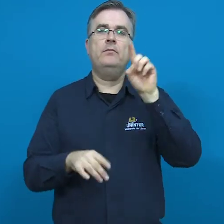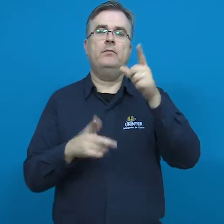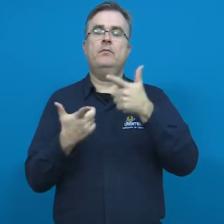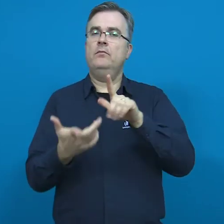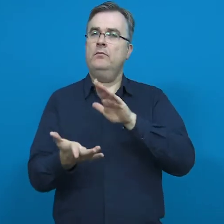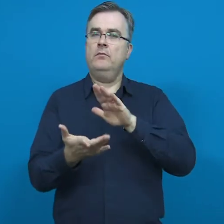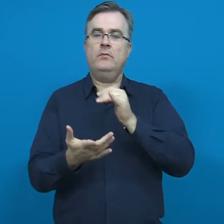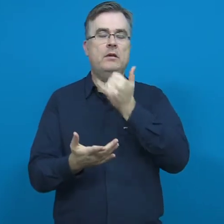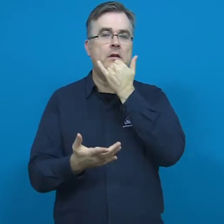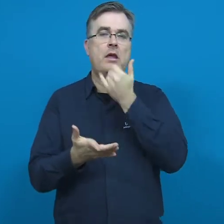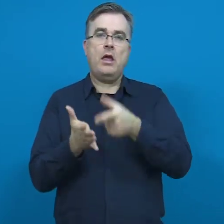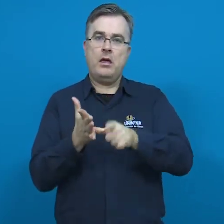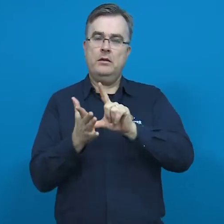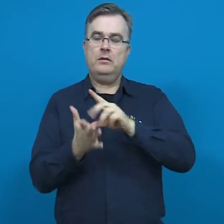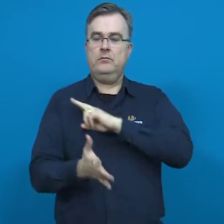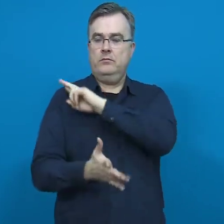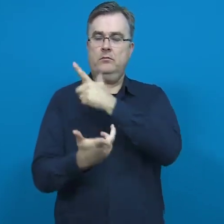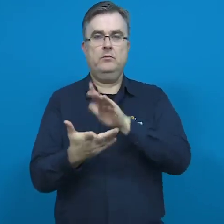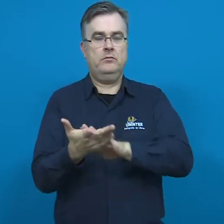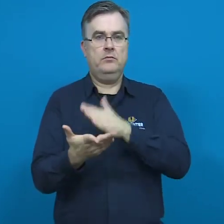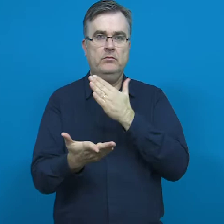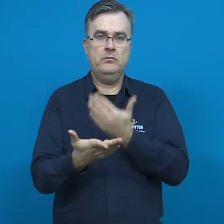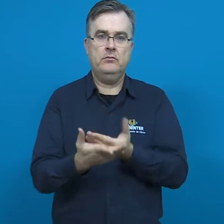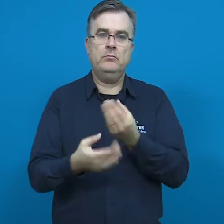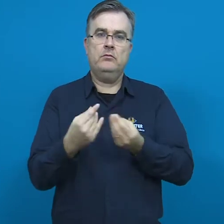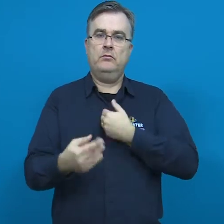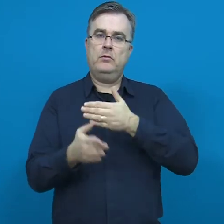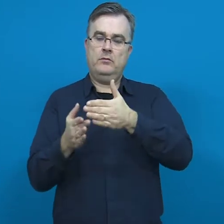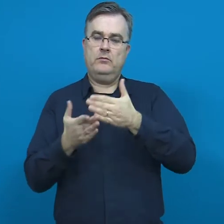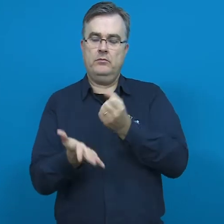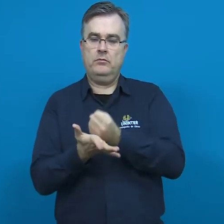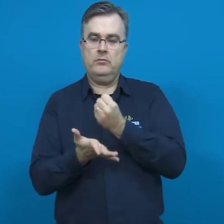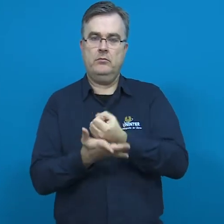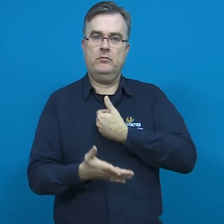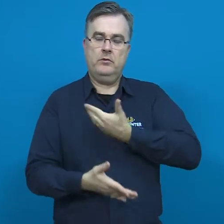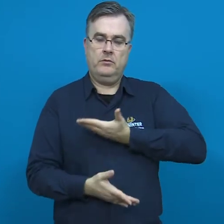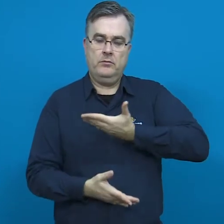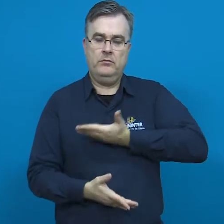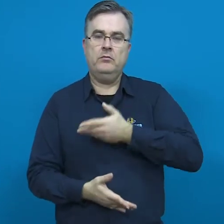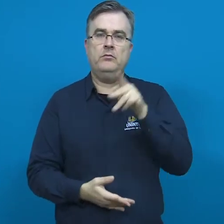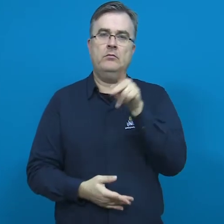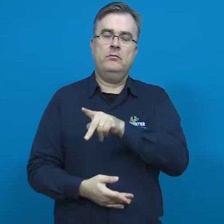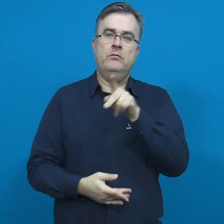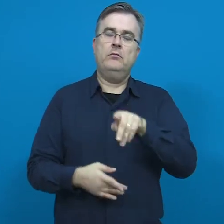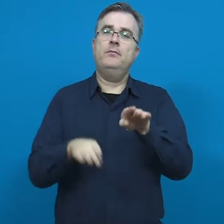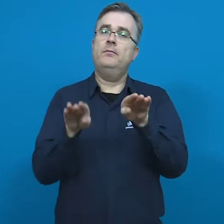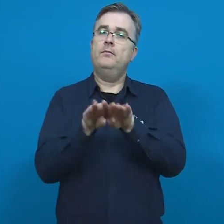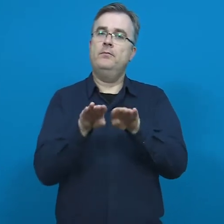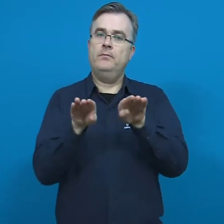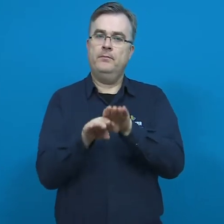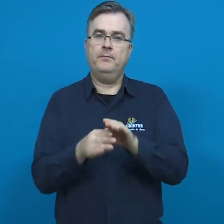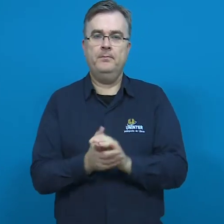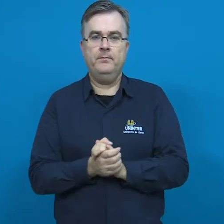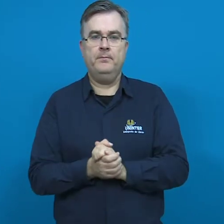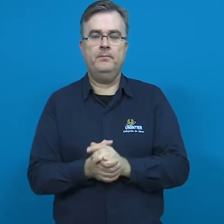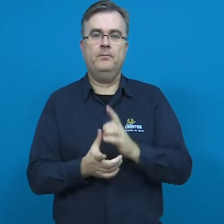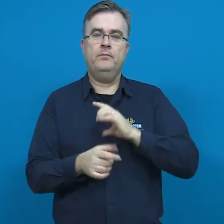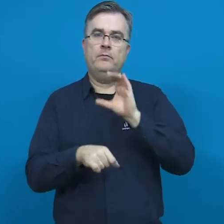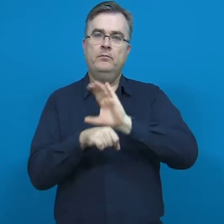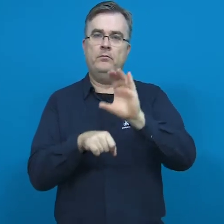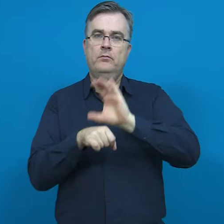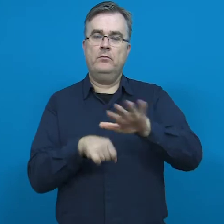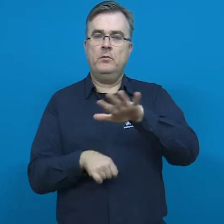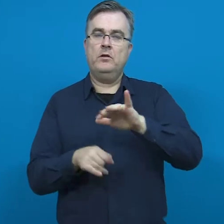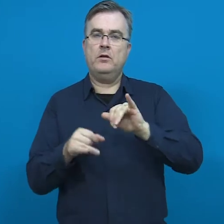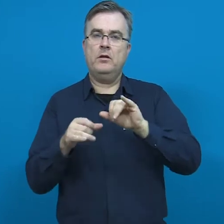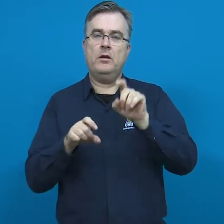médio, não tinha intérprete de Libras, eu pedi ajuda para os meus colegas, para os professores também.